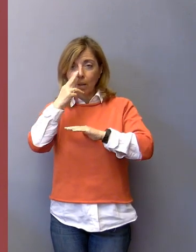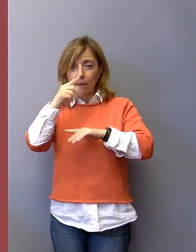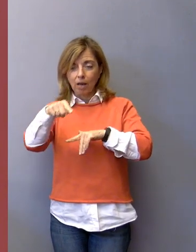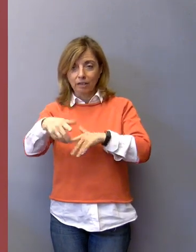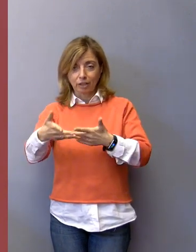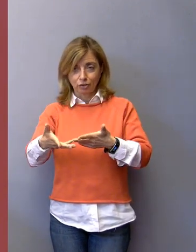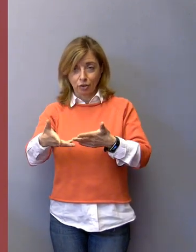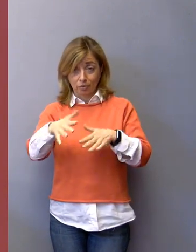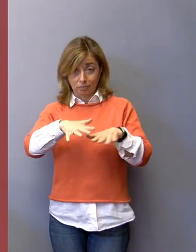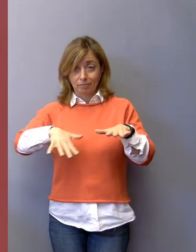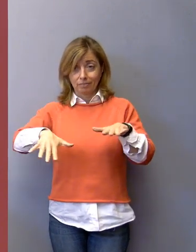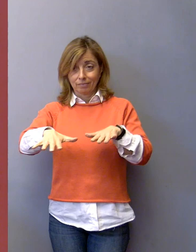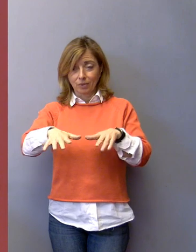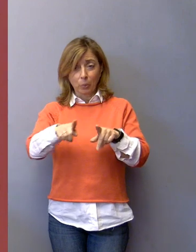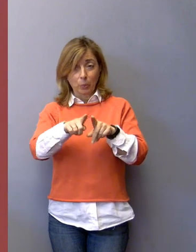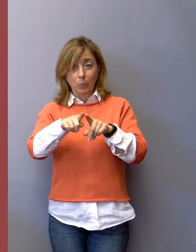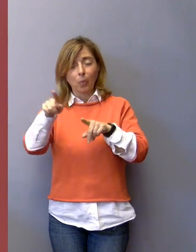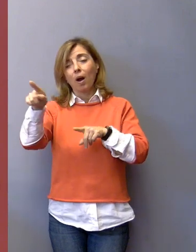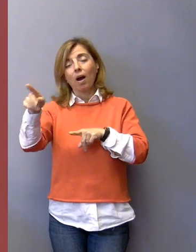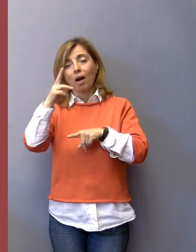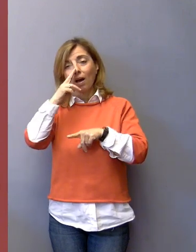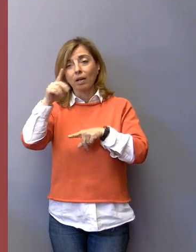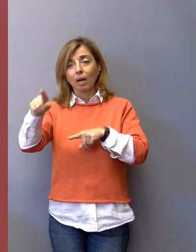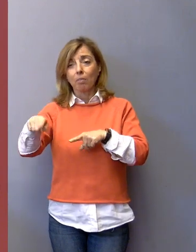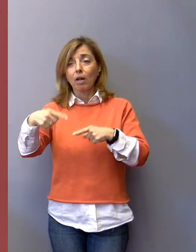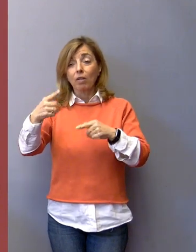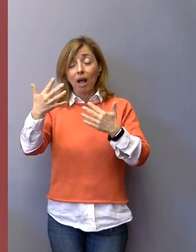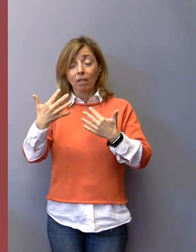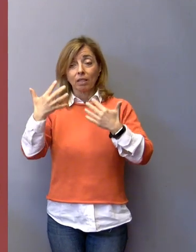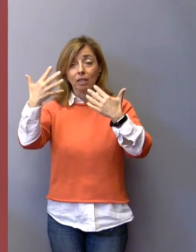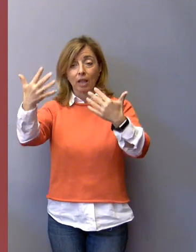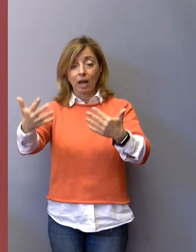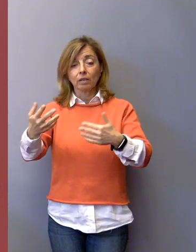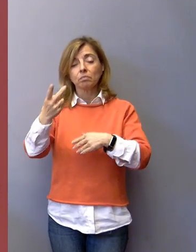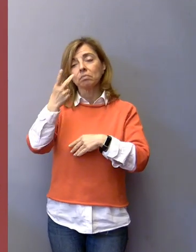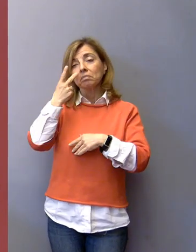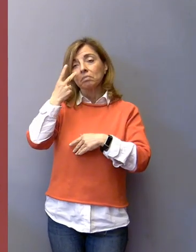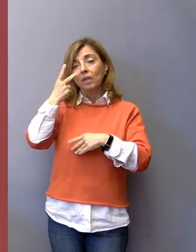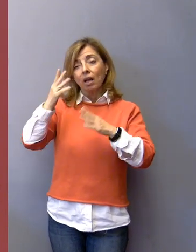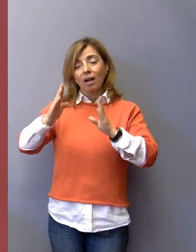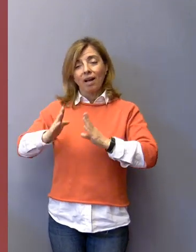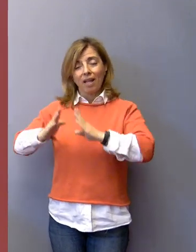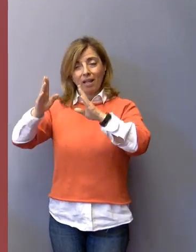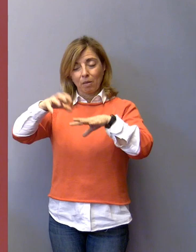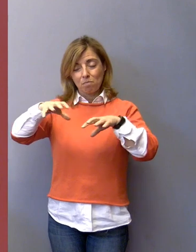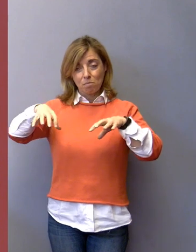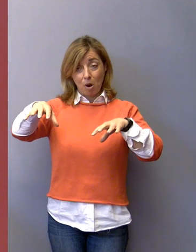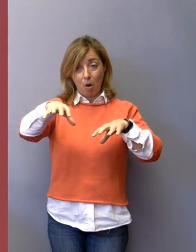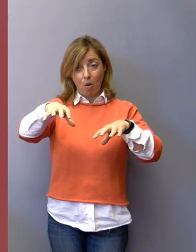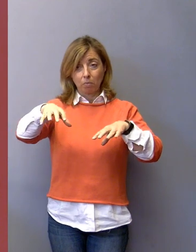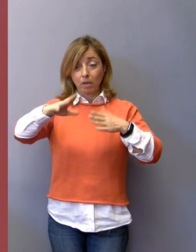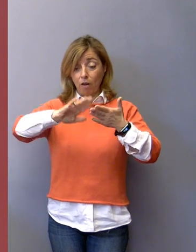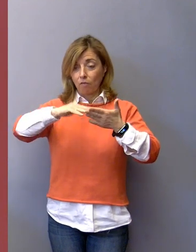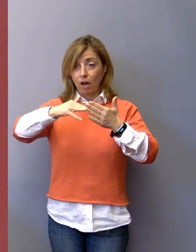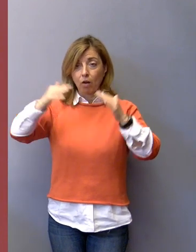vedremo il valore del dei nostri immobili oltre che della nostra del nostro territorio scendere